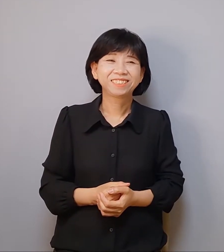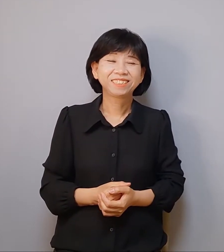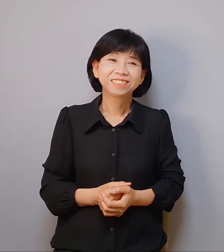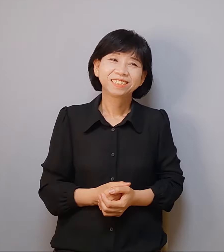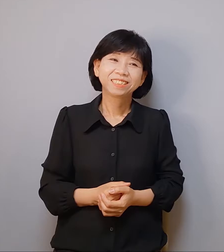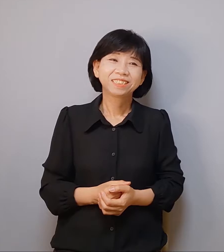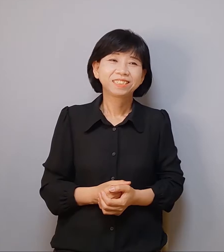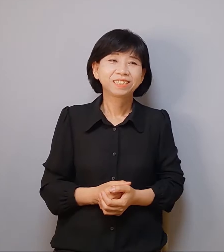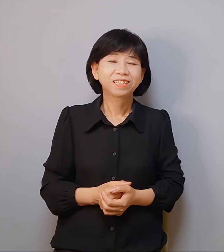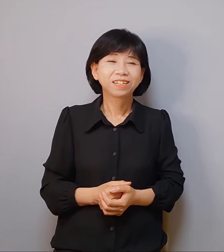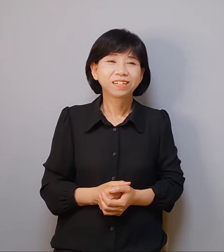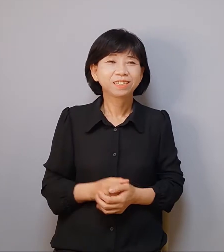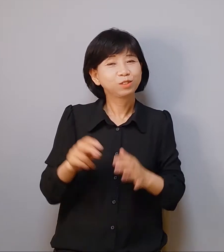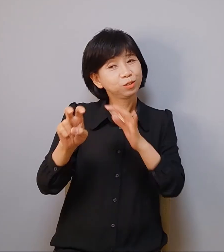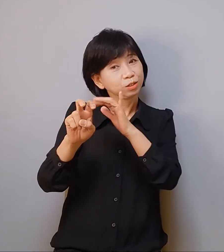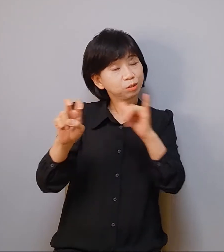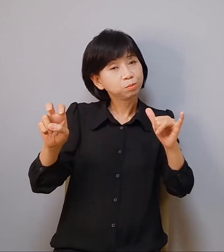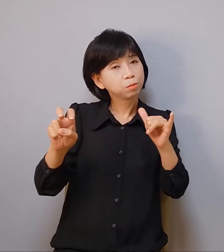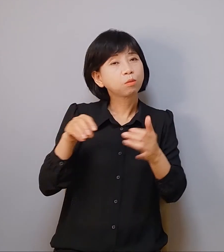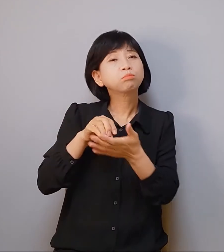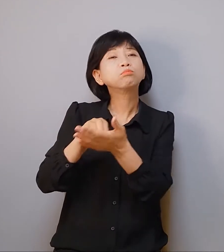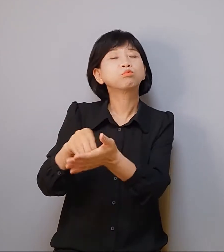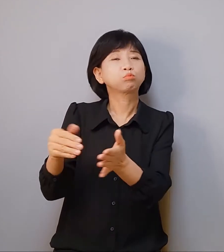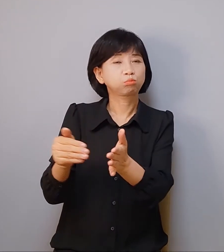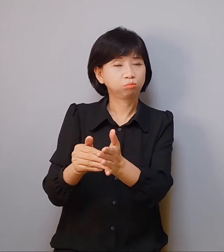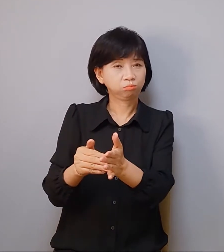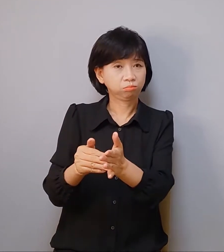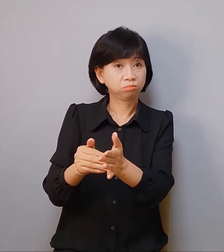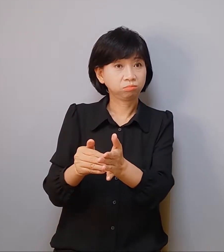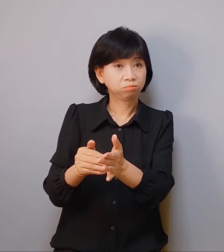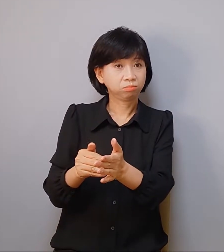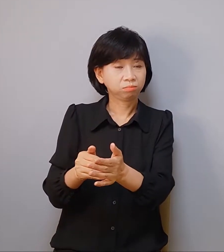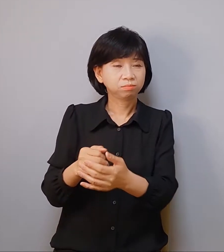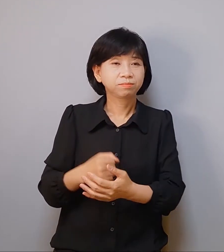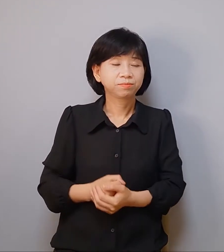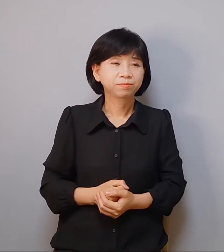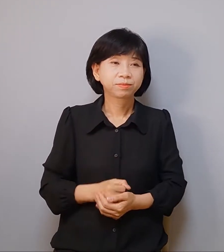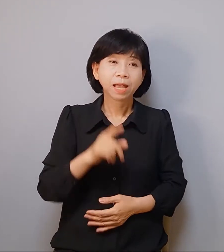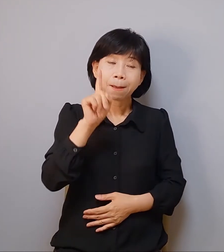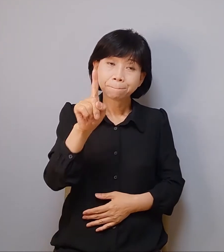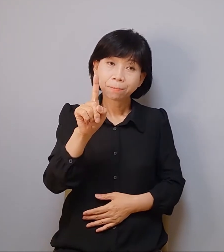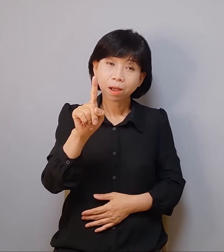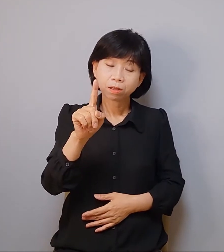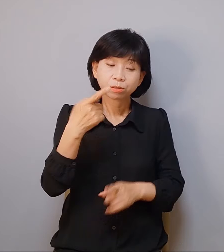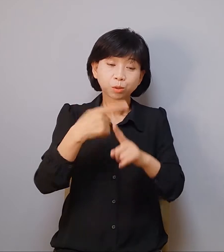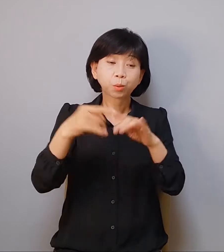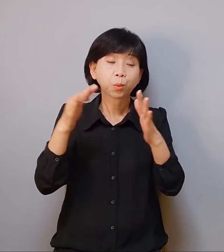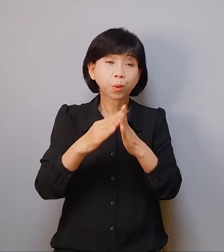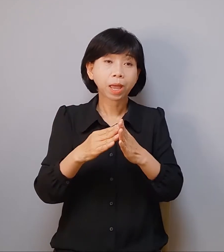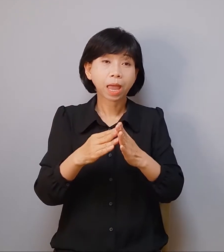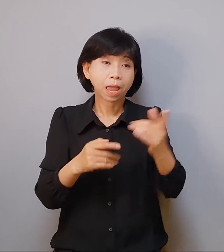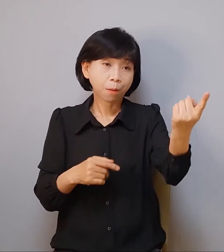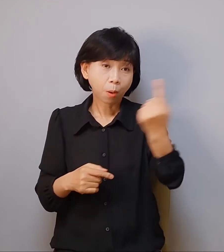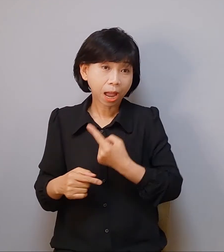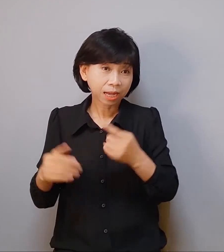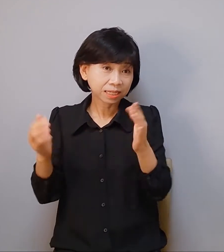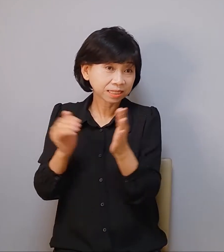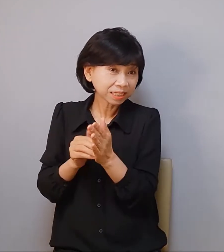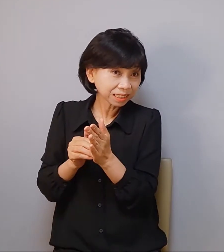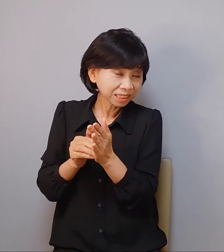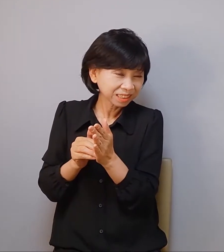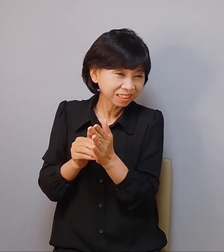20분 정도가 또 우리 교회 오셨는데 이제 한 번만 오시는 분들도 있을 수 있겠지만 또 교회에 잘